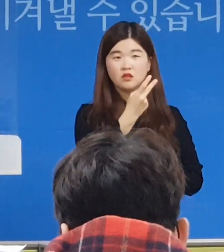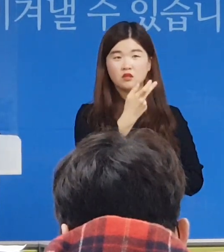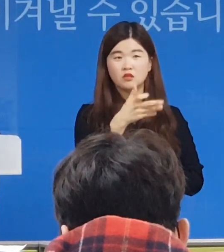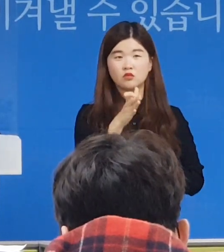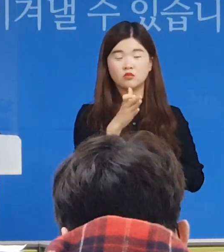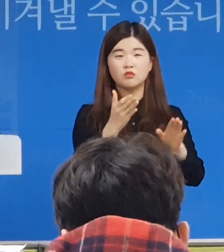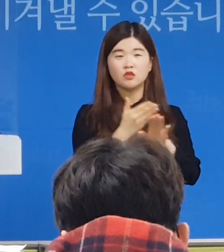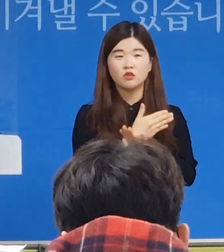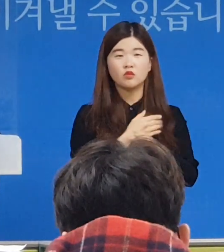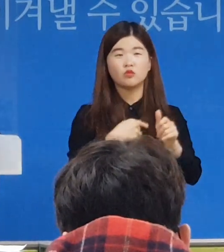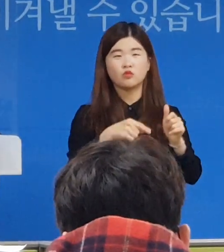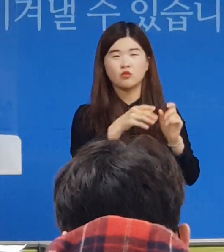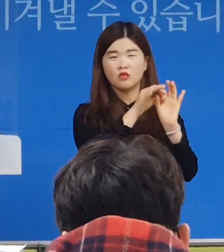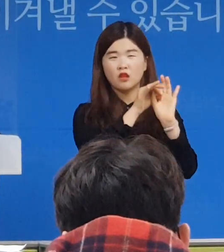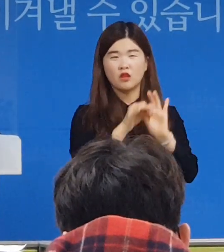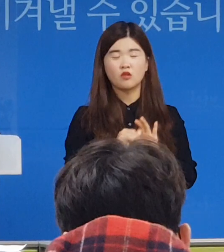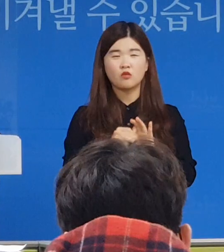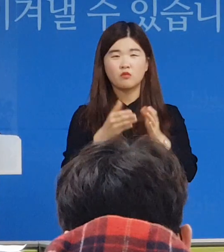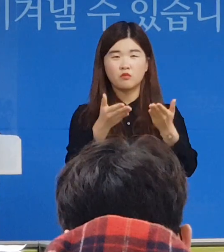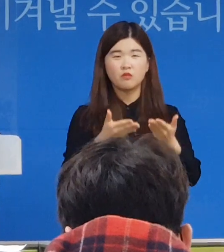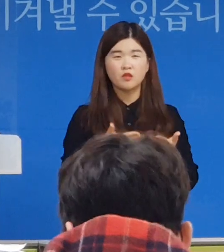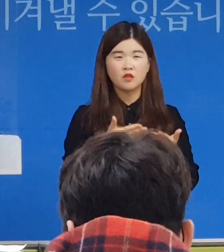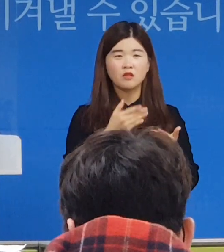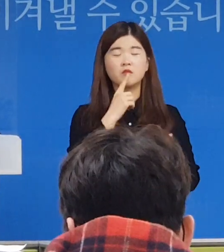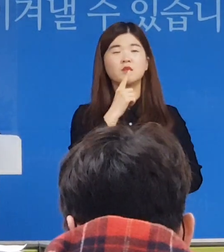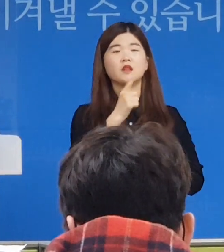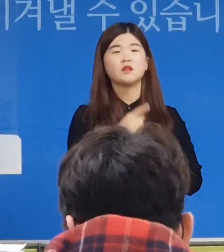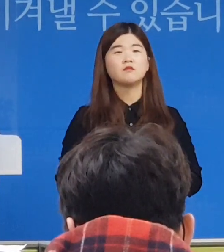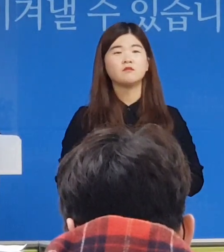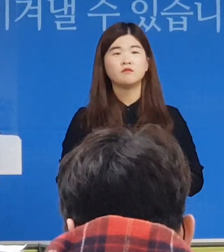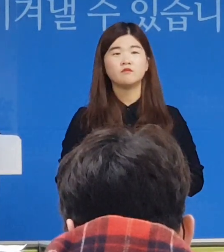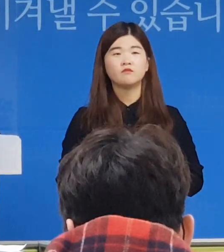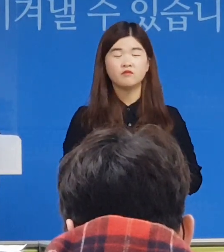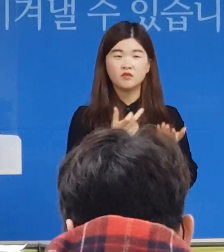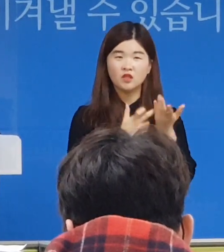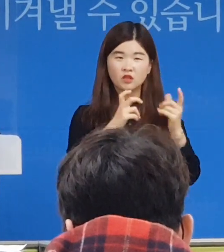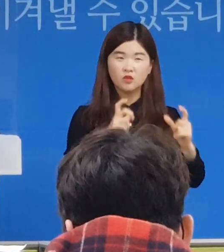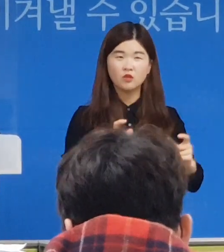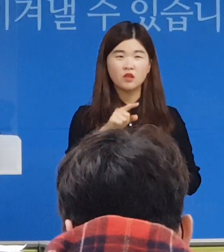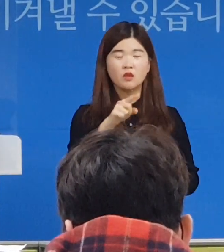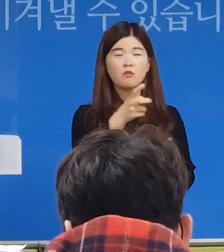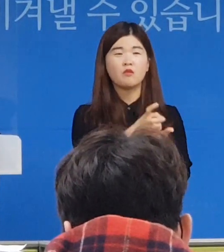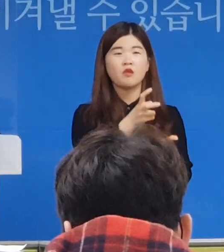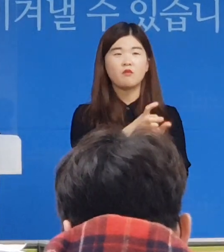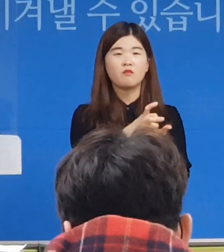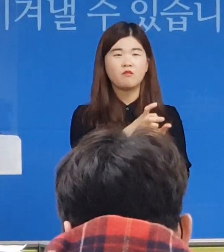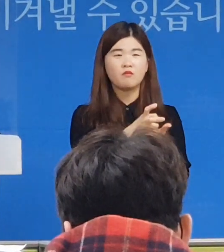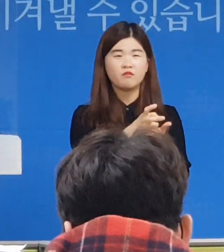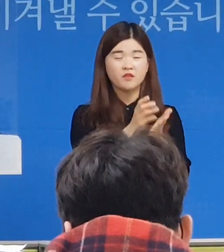지원받아 지속적으로 무상교육을 실시하겠다고 했습니다. 제주도는 해당 법령안 입법 요구